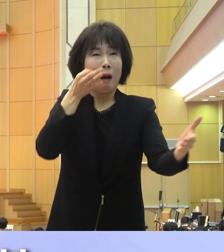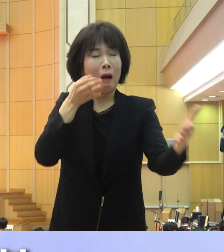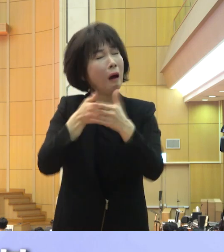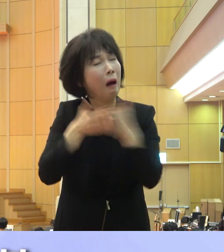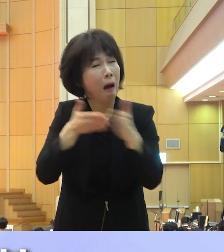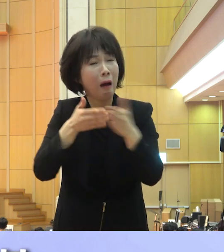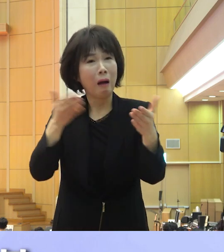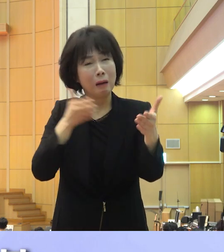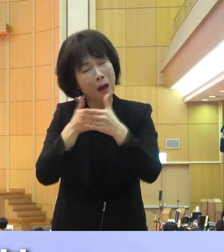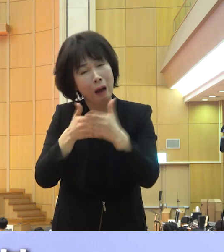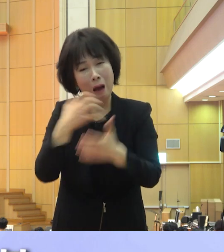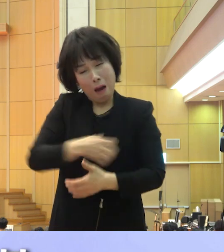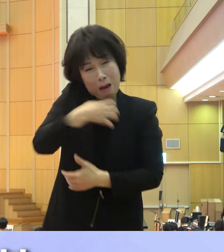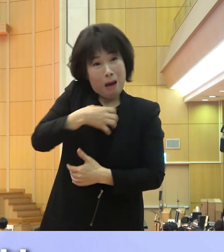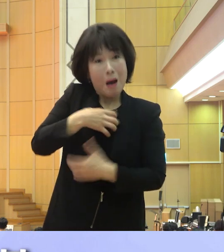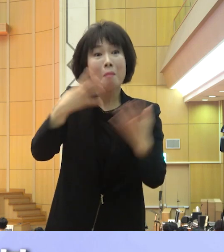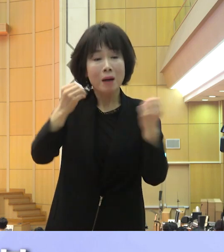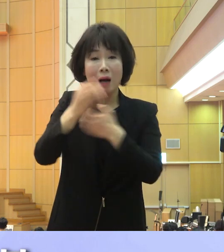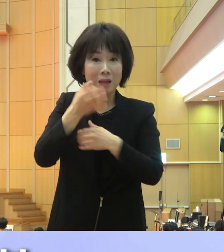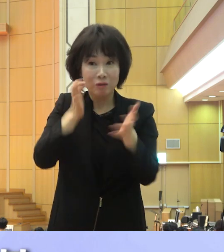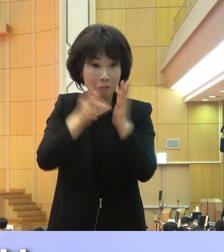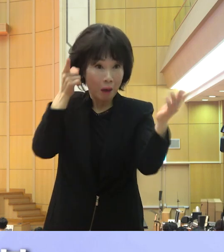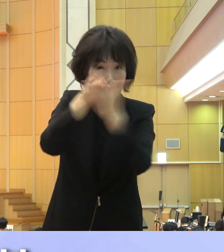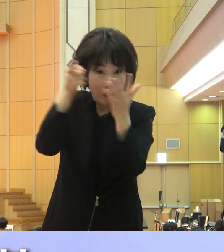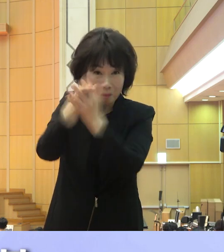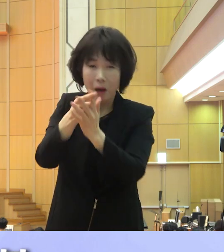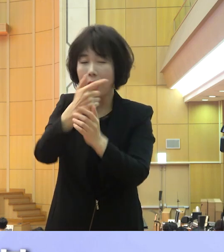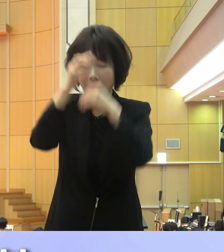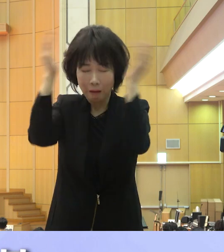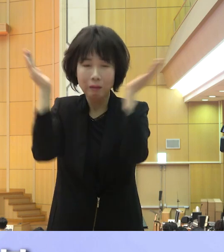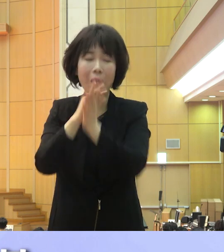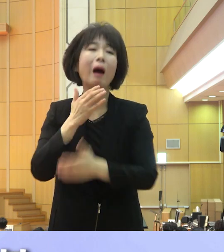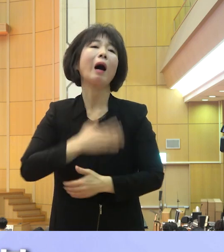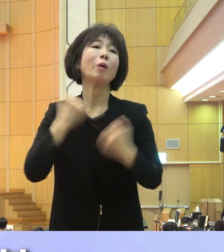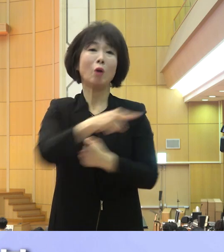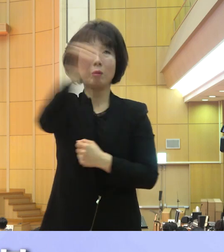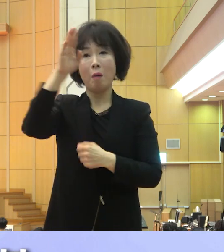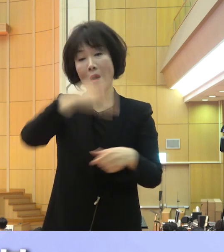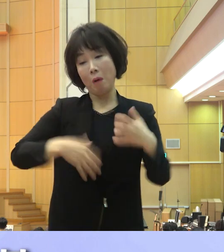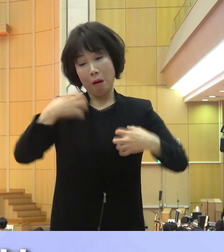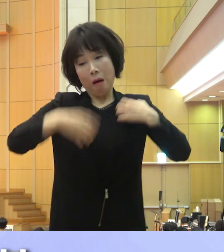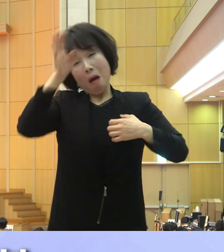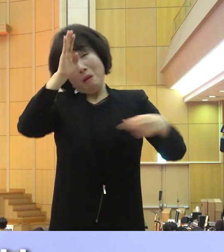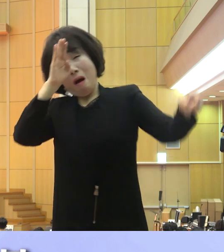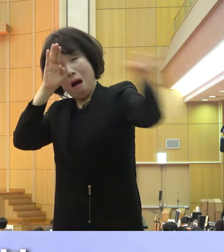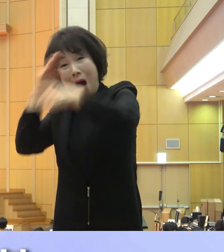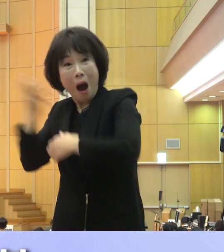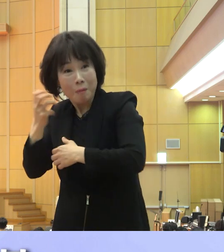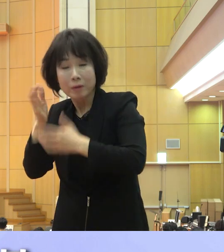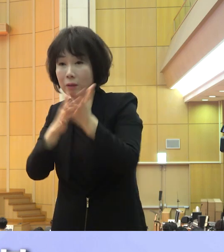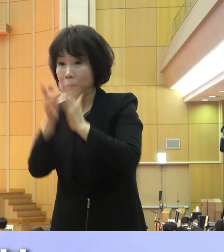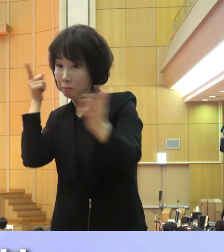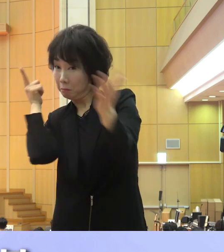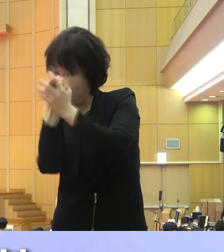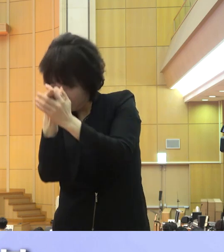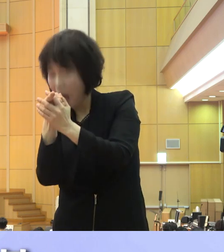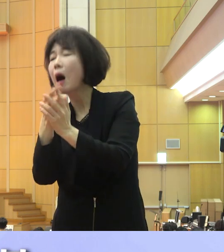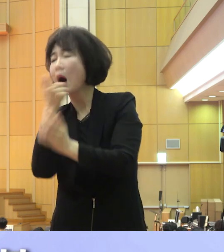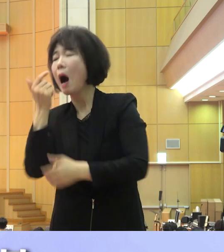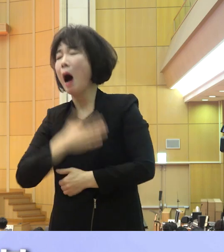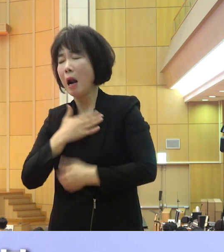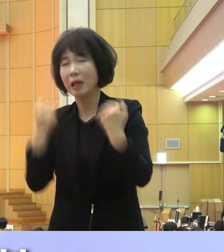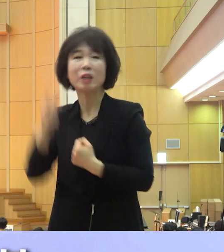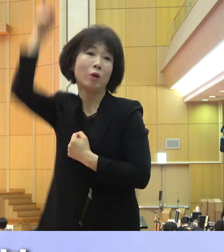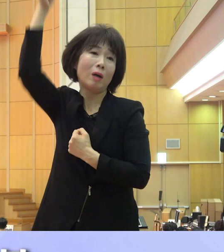알고 계세요. 내가 현재 몸이 아파서 고통당하는 거 알고 계세요. 자식놈이 속썩이는 거 알고